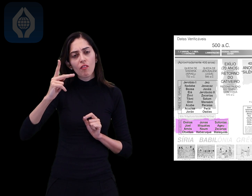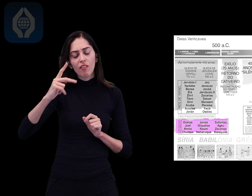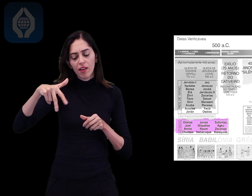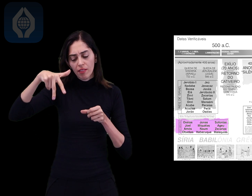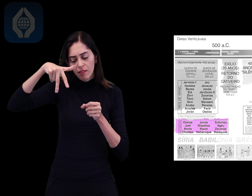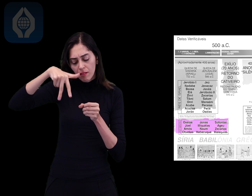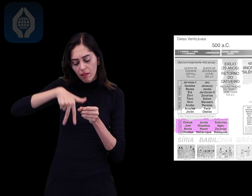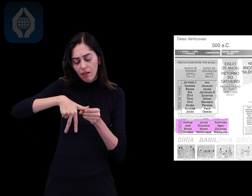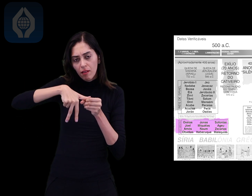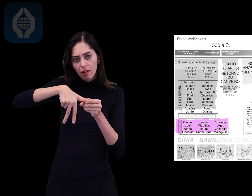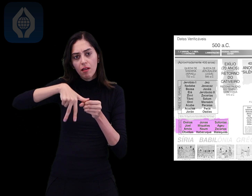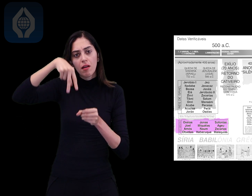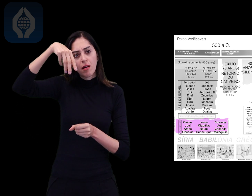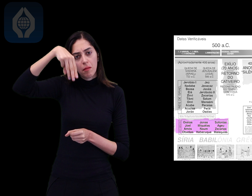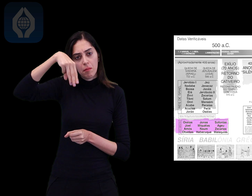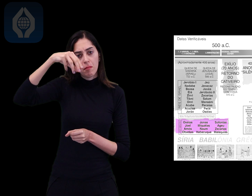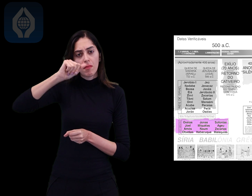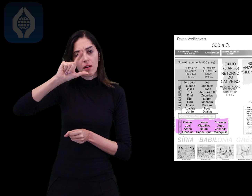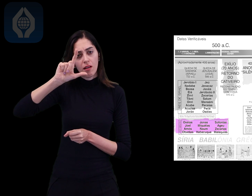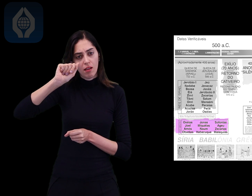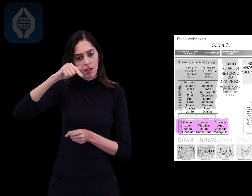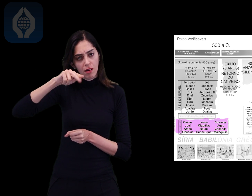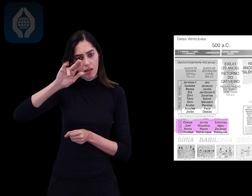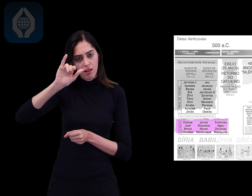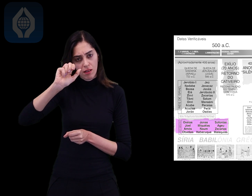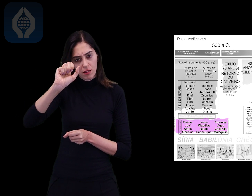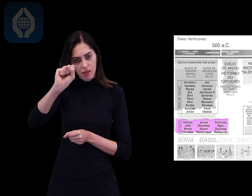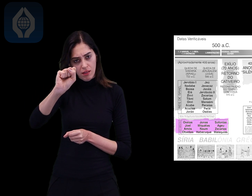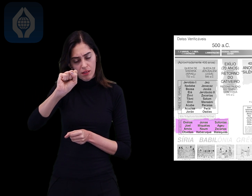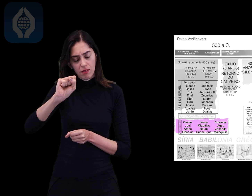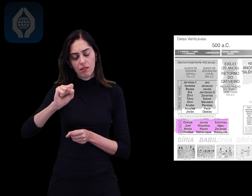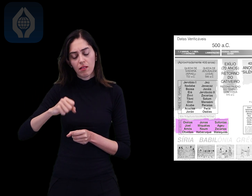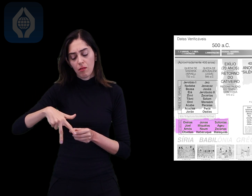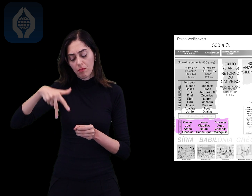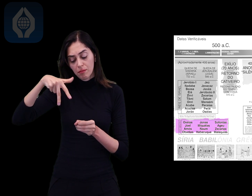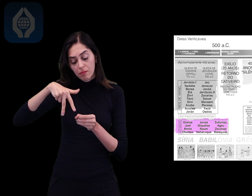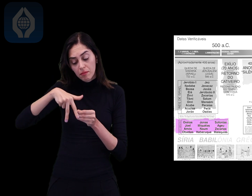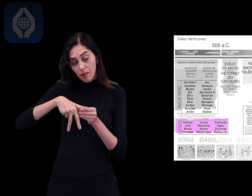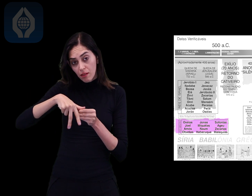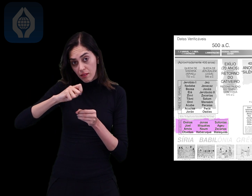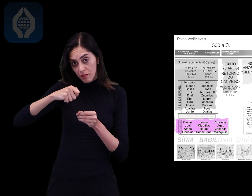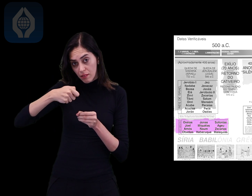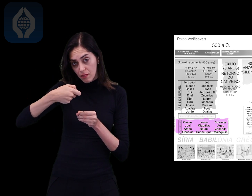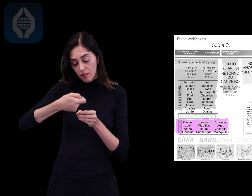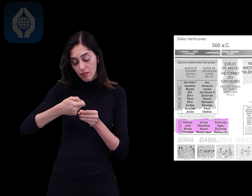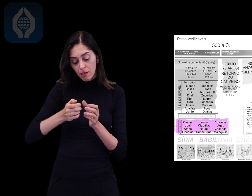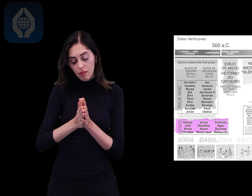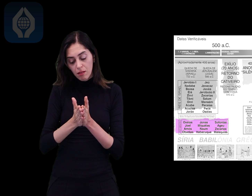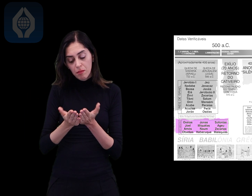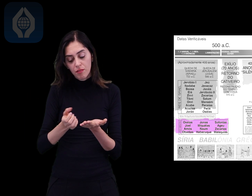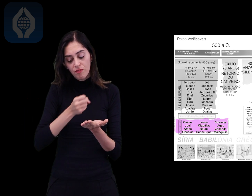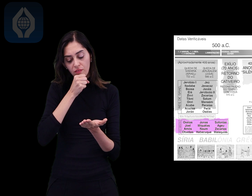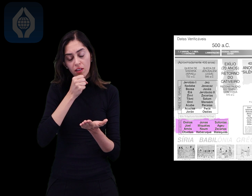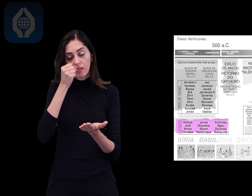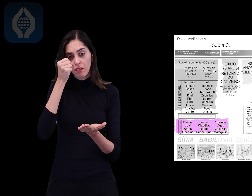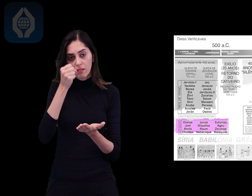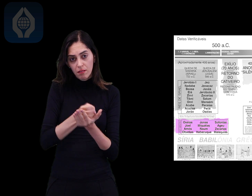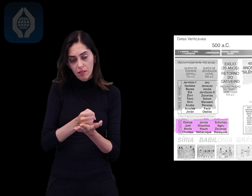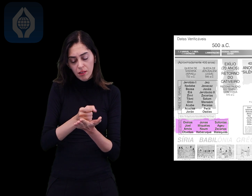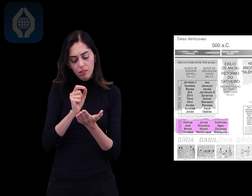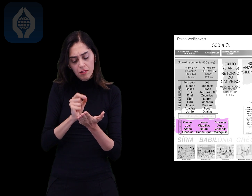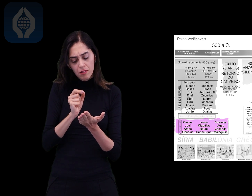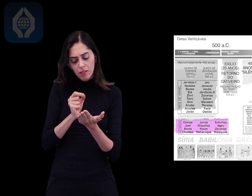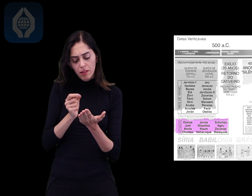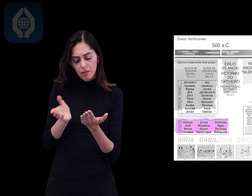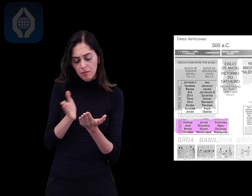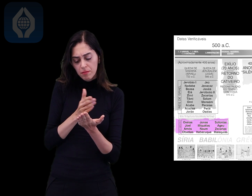Malaquias, o último livro do Velho Testamento. Quando vocês o localizarem, marquem-no, pois vamos ler algumas coisas nele